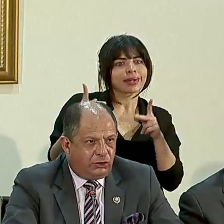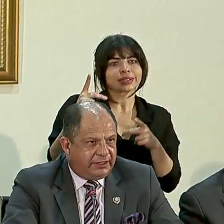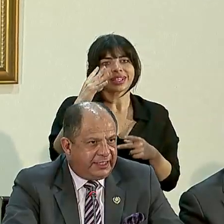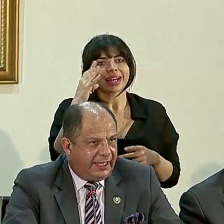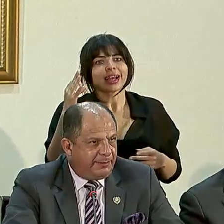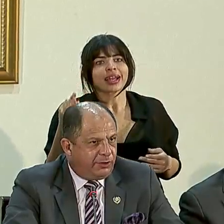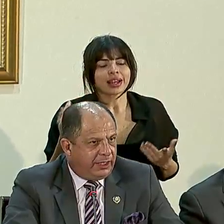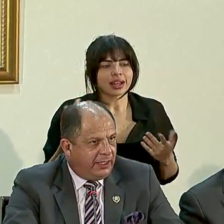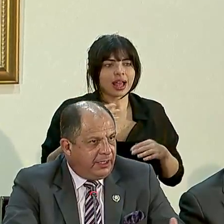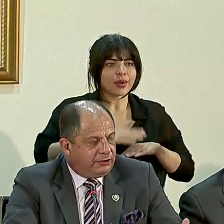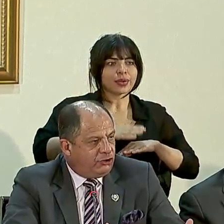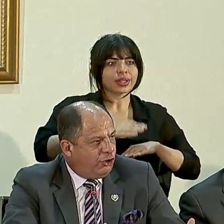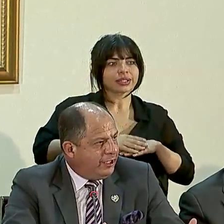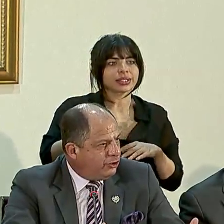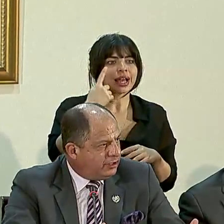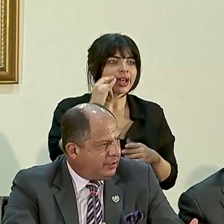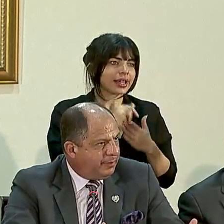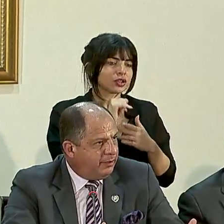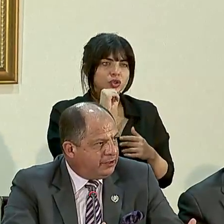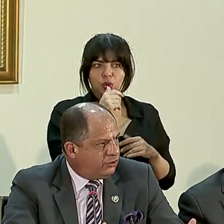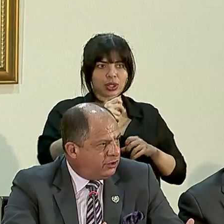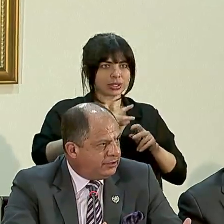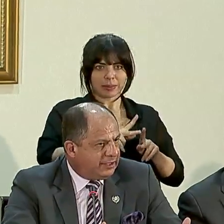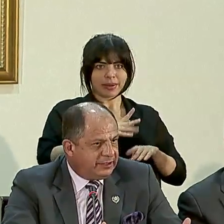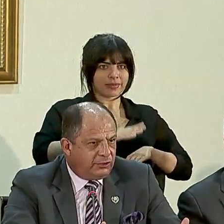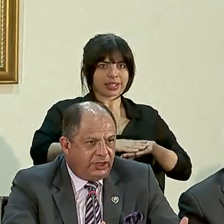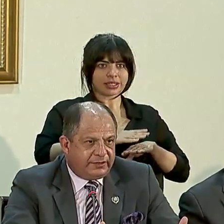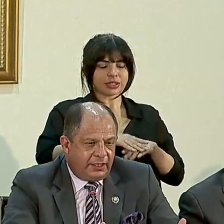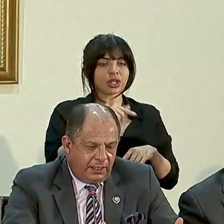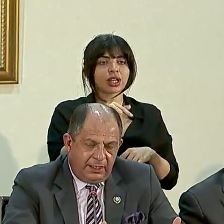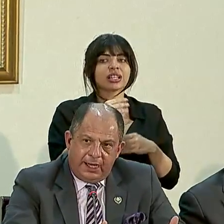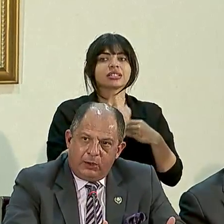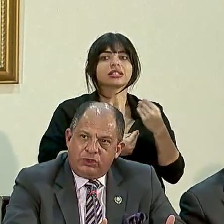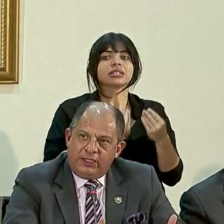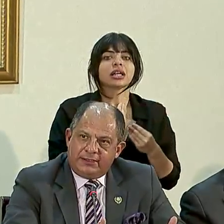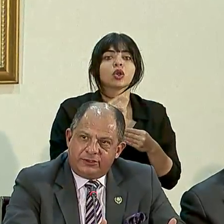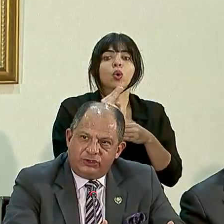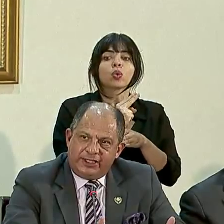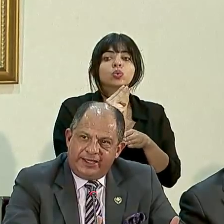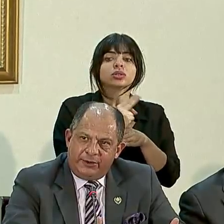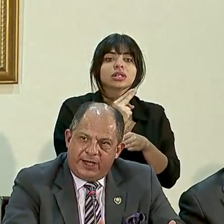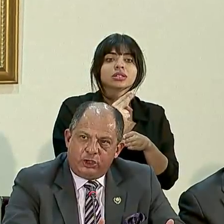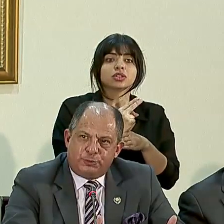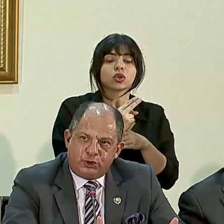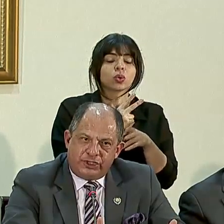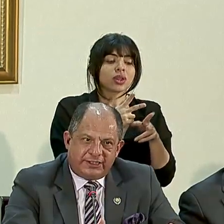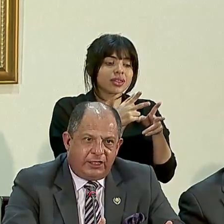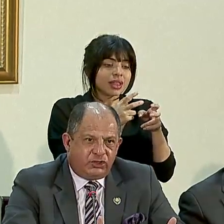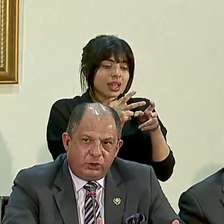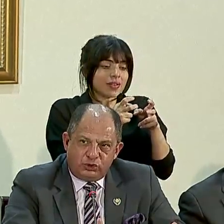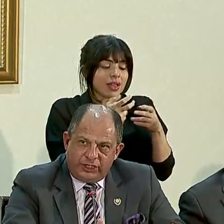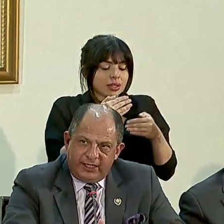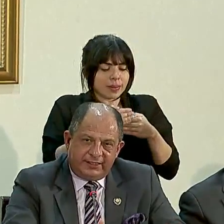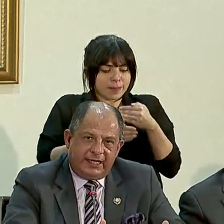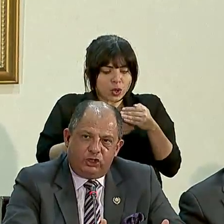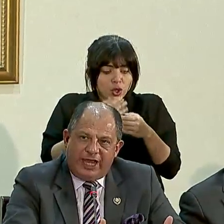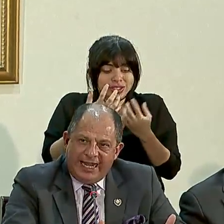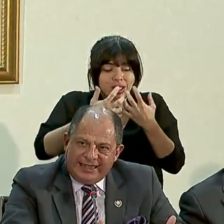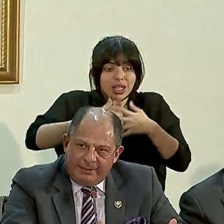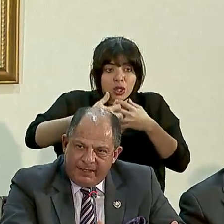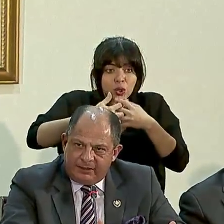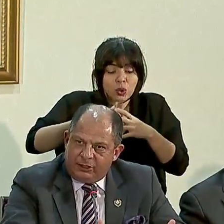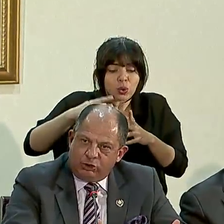podría autorizada por la… Eso no es lo que está previsto, lo que se está haciendo es la utilización de derivados procesados,